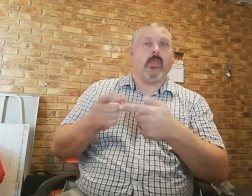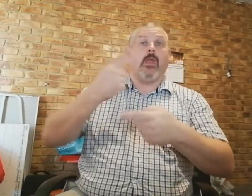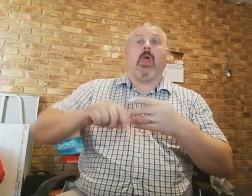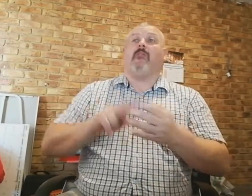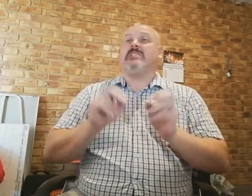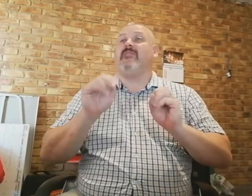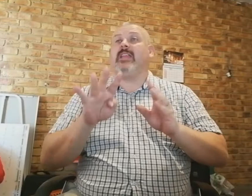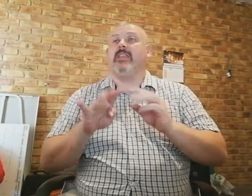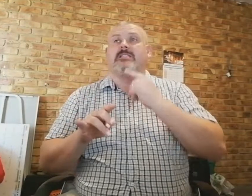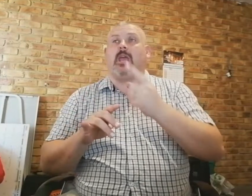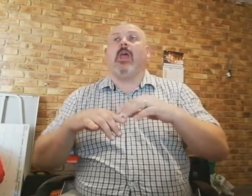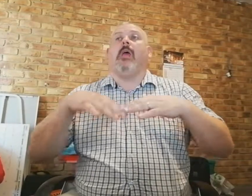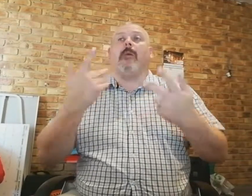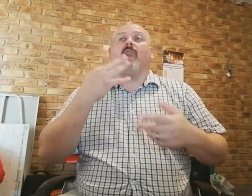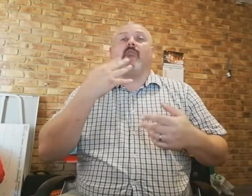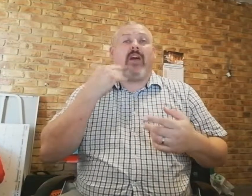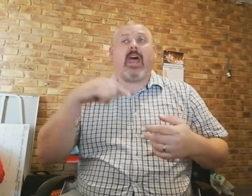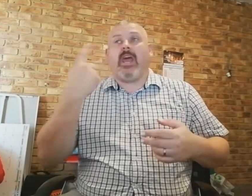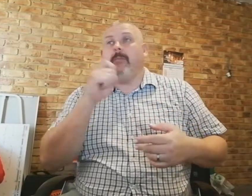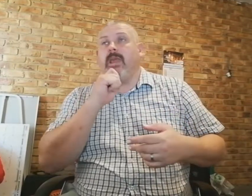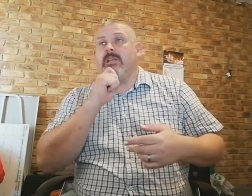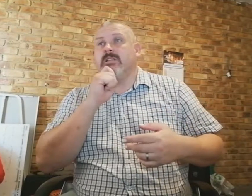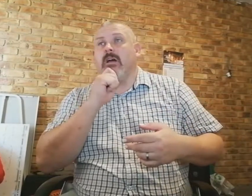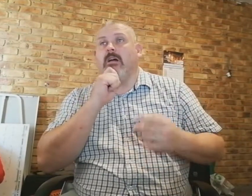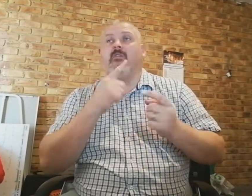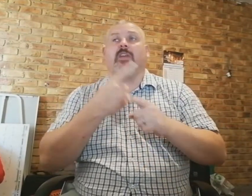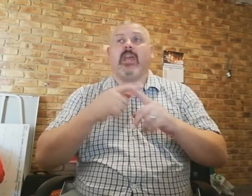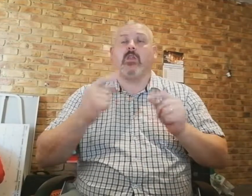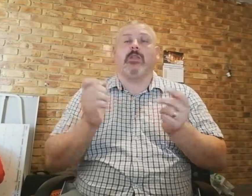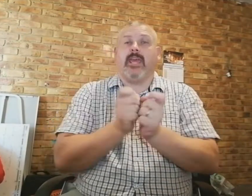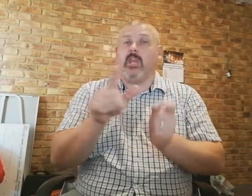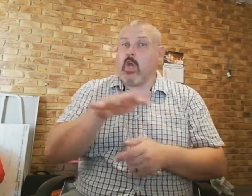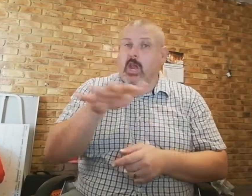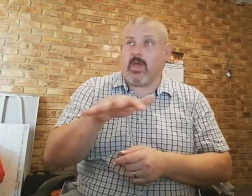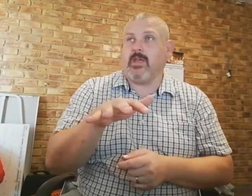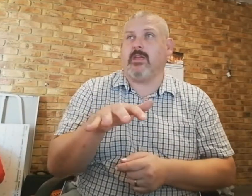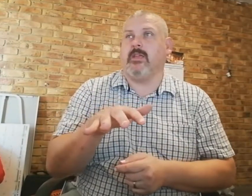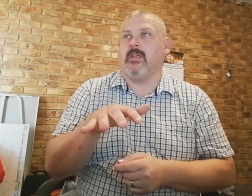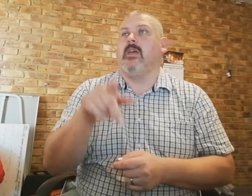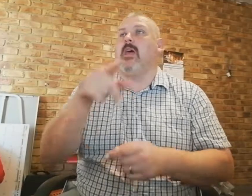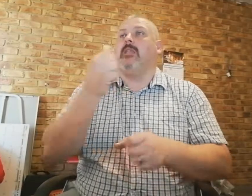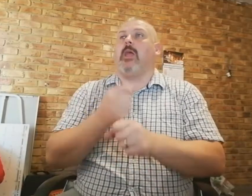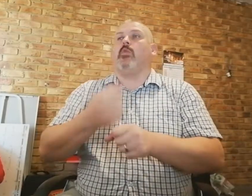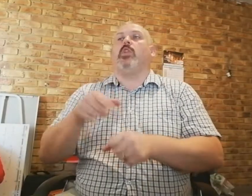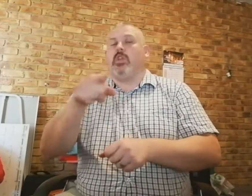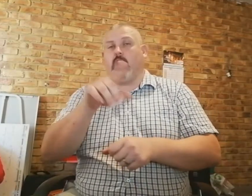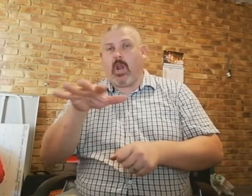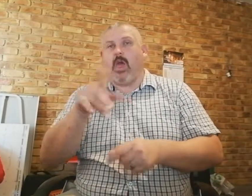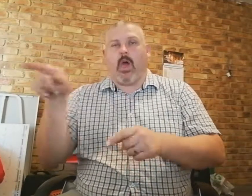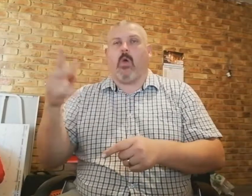Dan spet en sê, maar wanneer ander mense verkeerd doen tegen julle, dan moet julle hulle